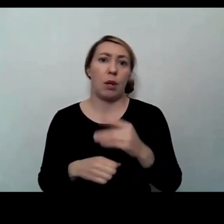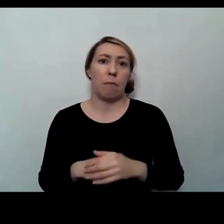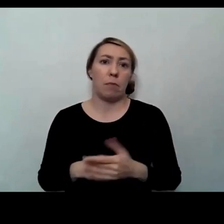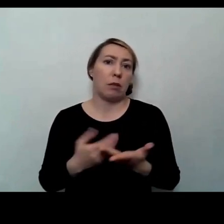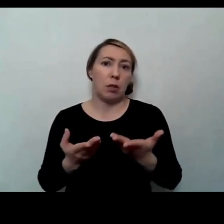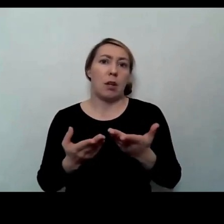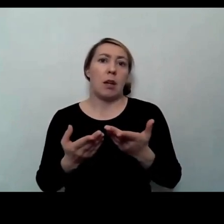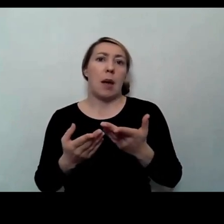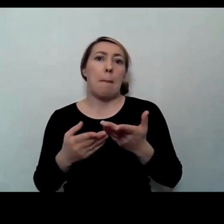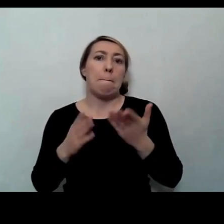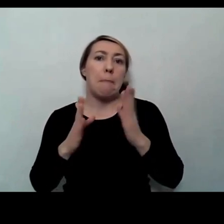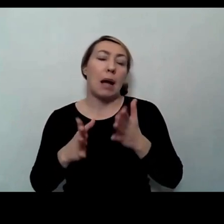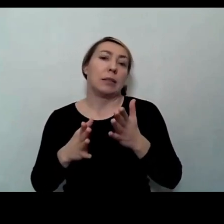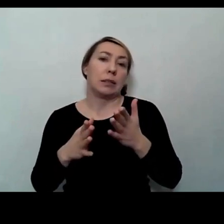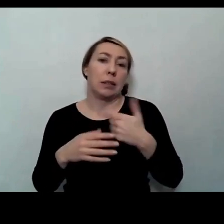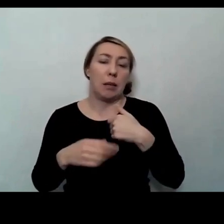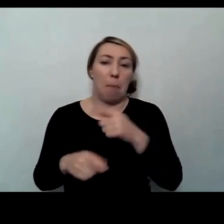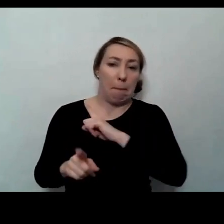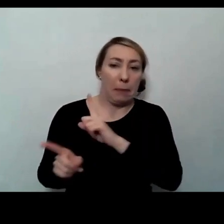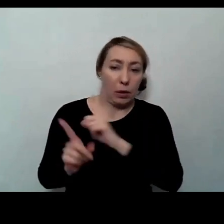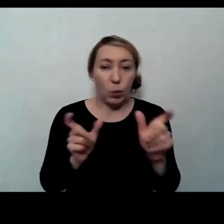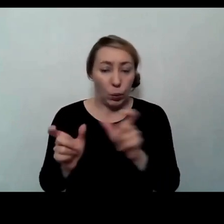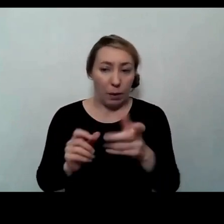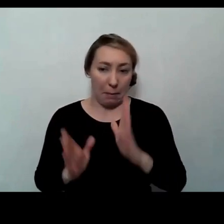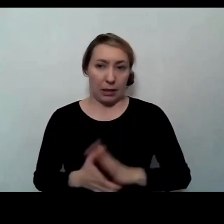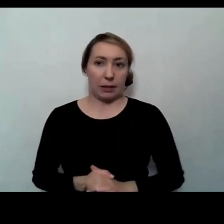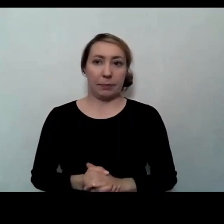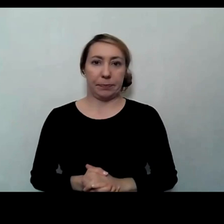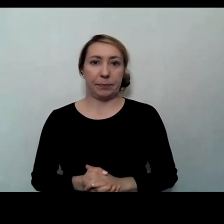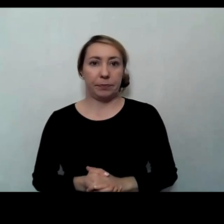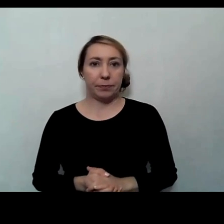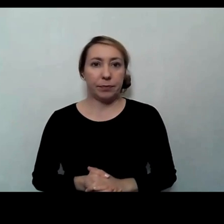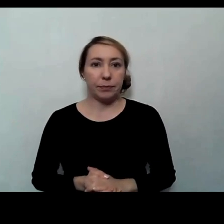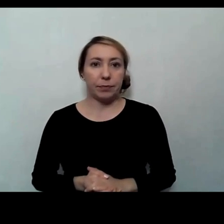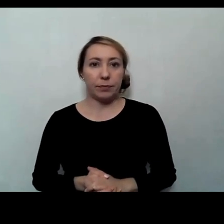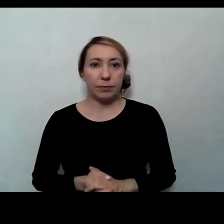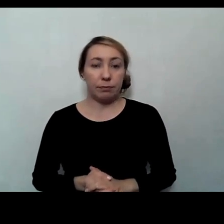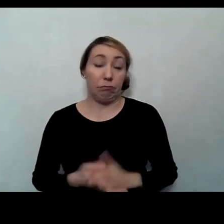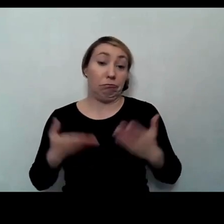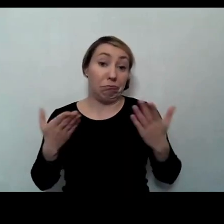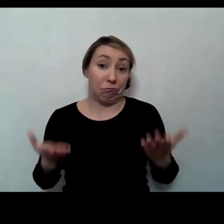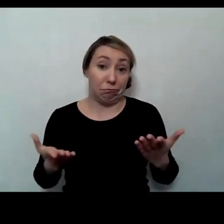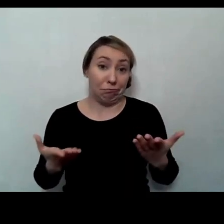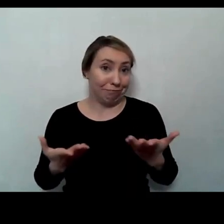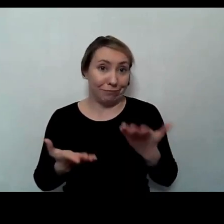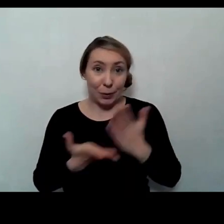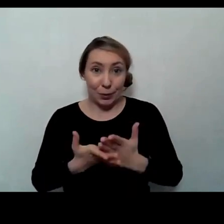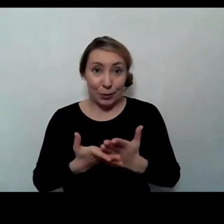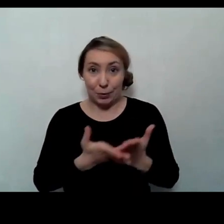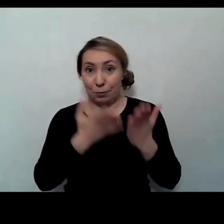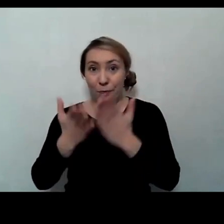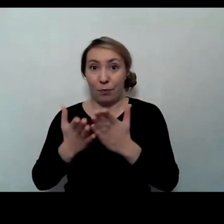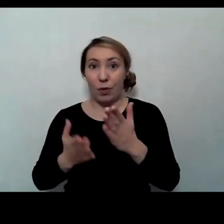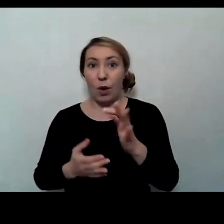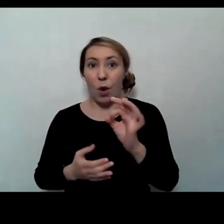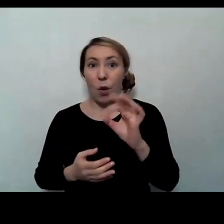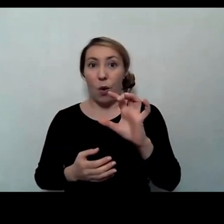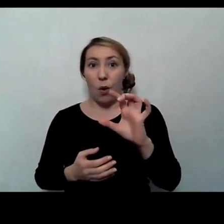więc będę miała na to uważność również na koniec. No cóż, chyba mogę cię, Olga, prosić,